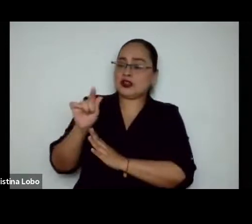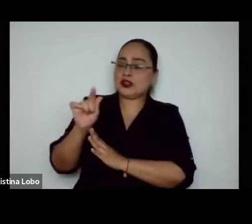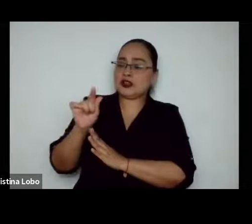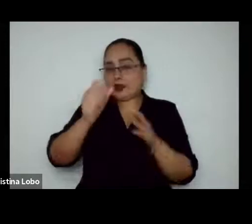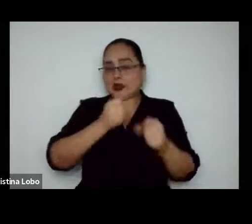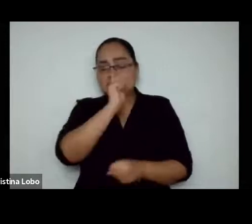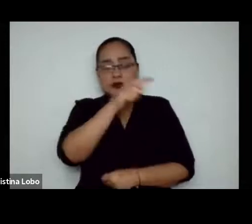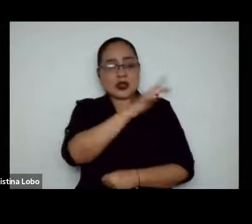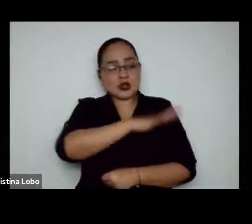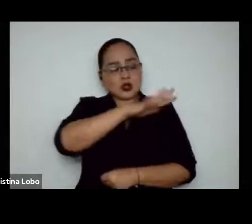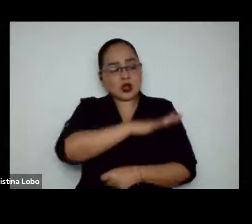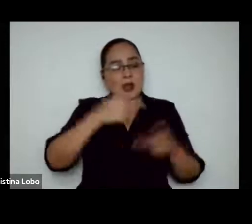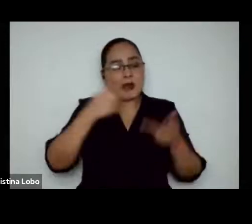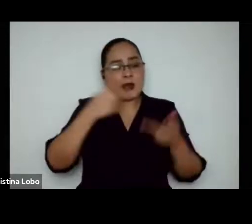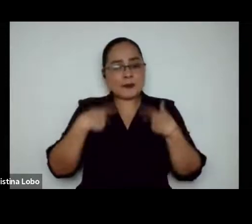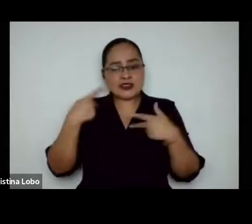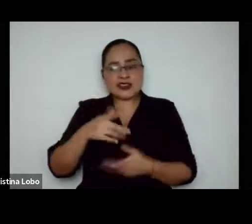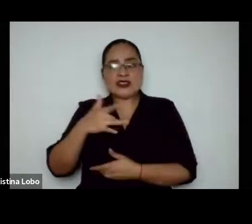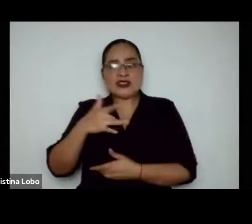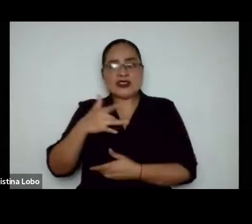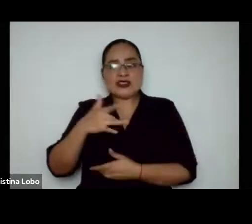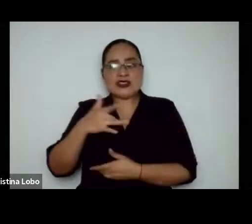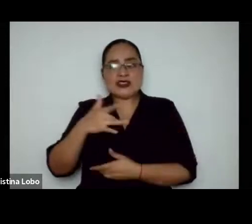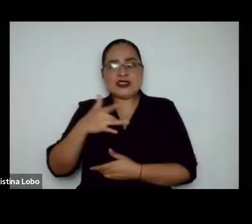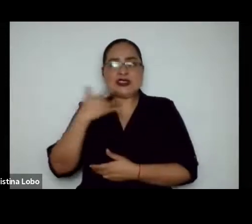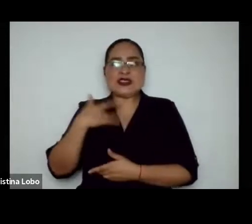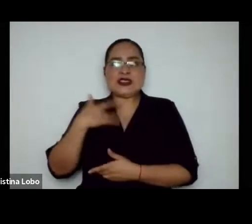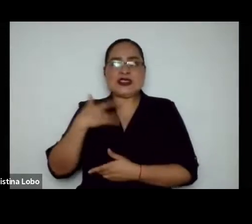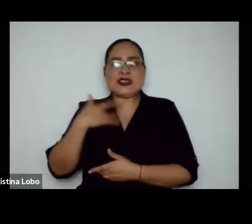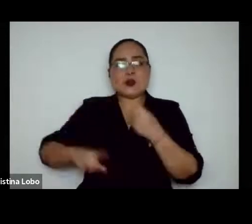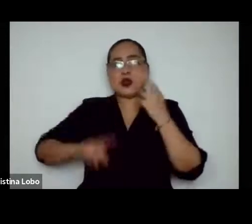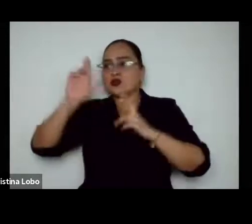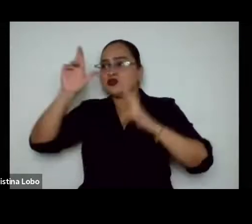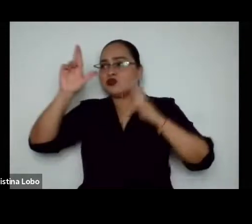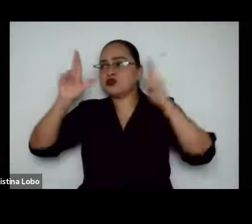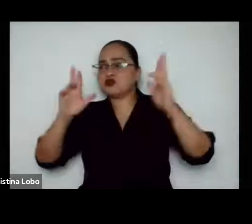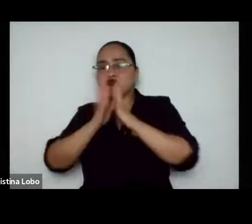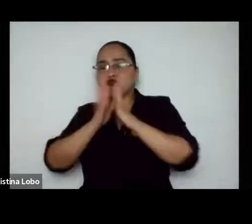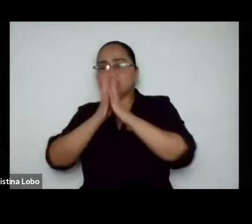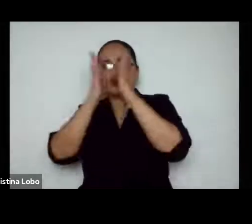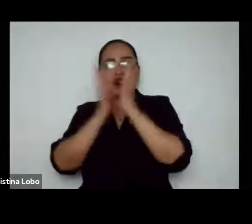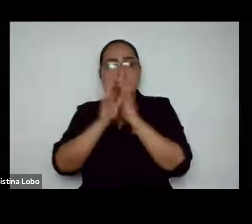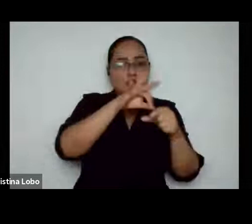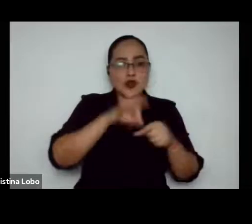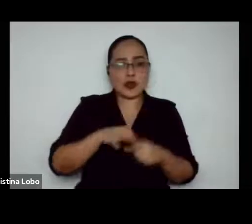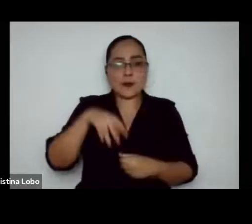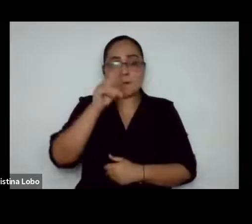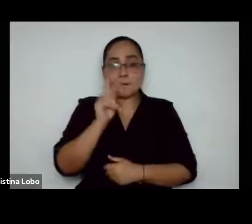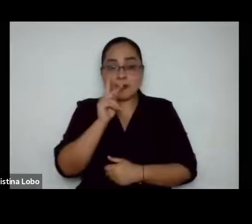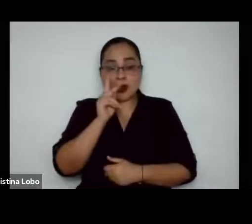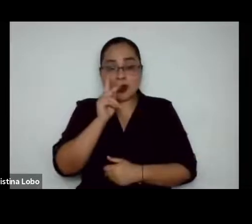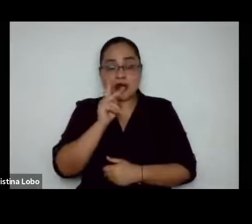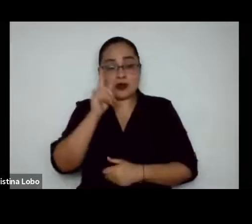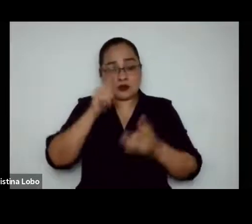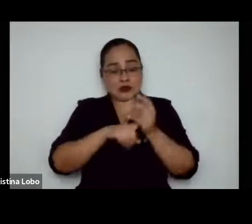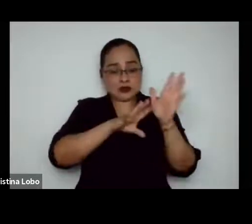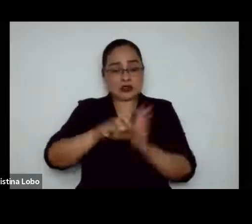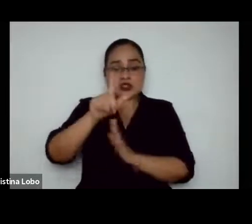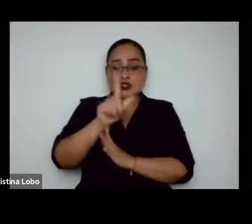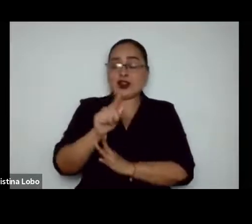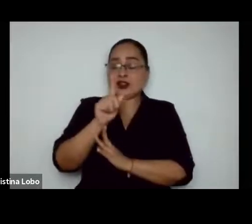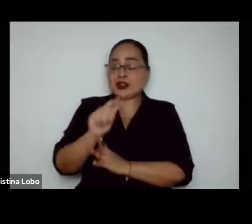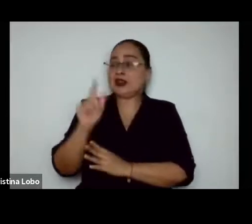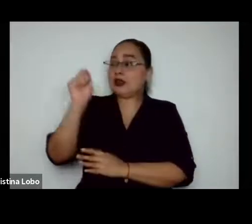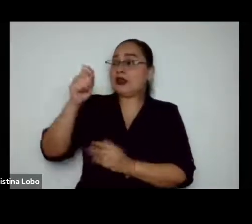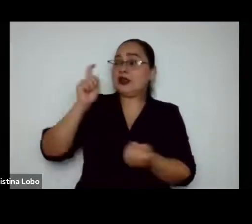de la socialdemocracia que empieza a ser controvertida y dejada a un lado a partir de los 70 con una concepción neoliberal del